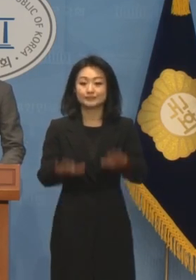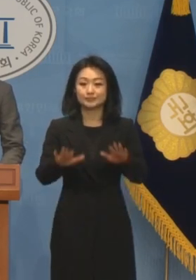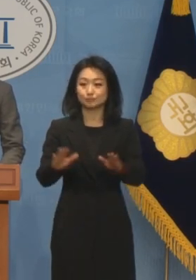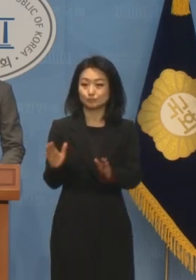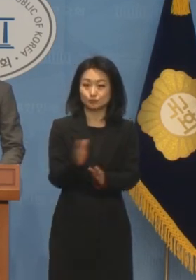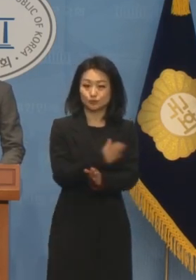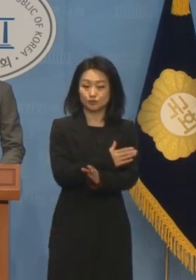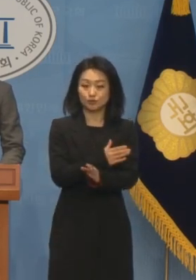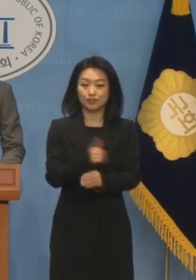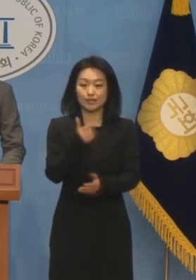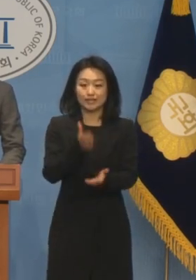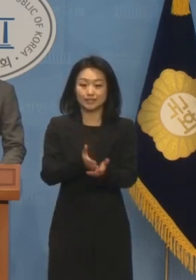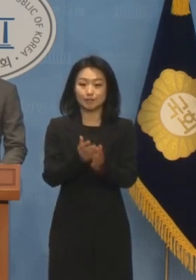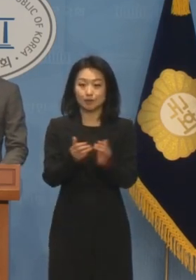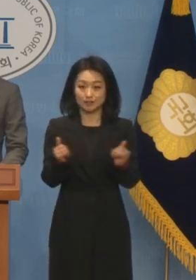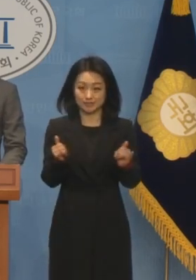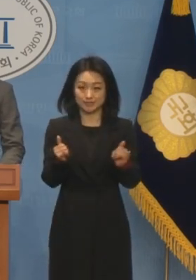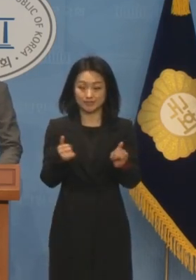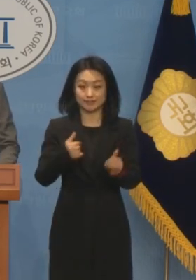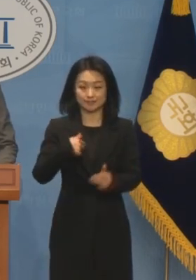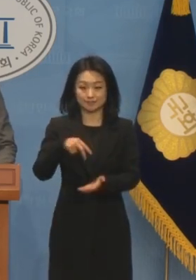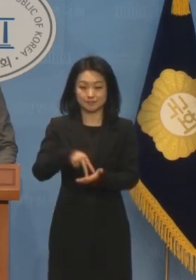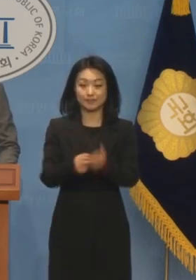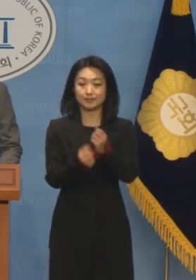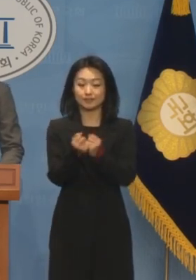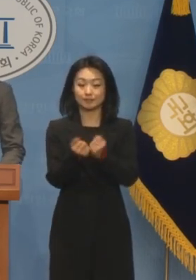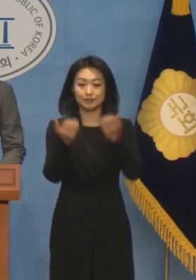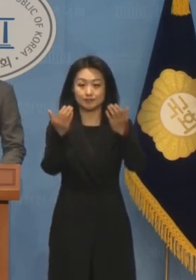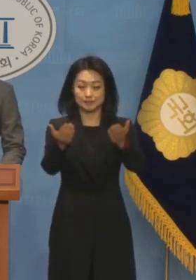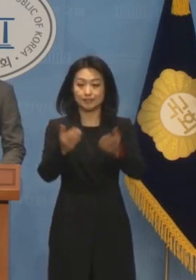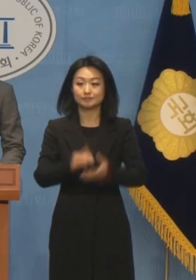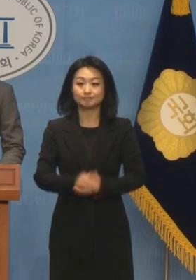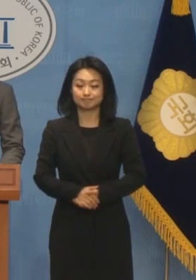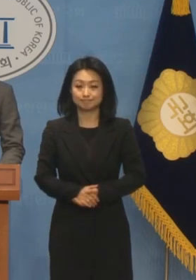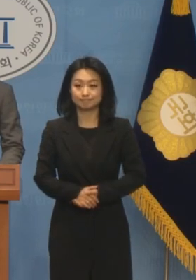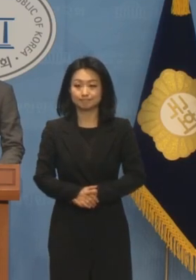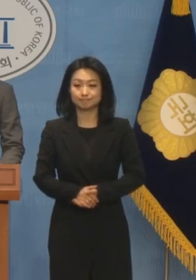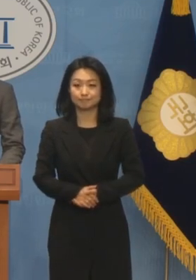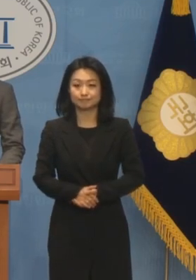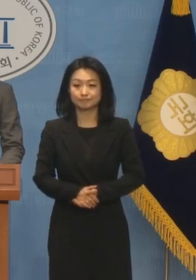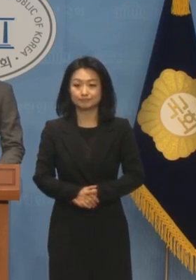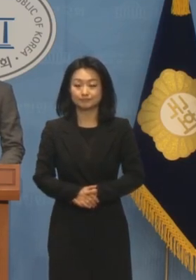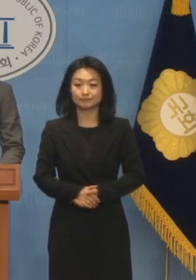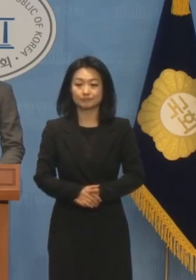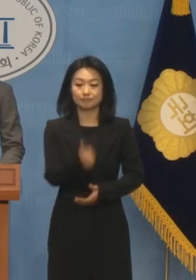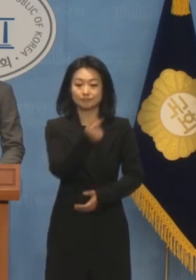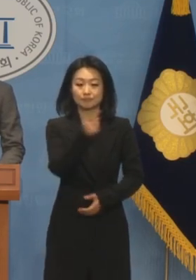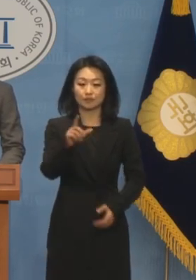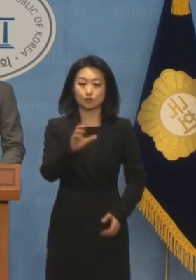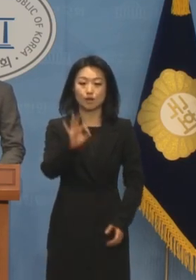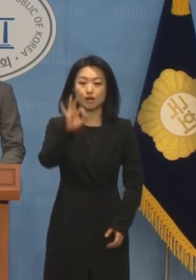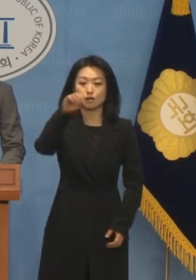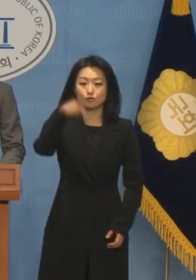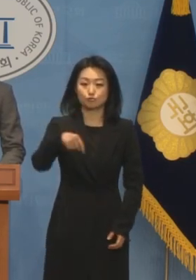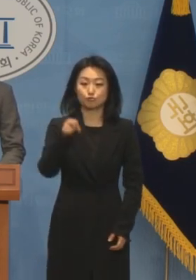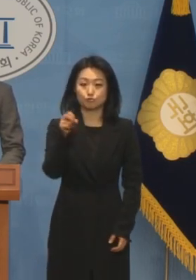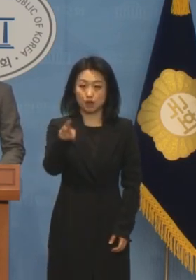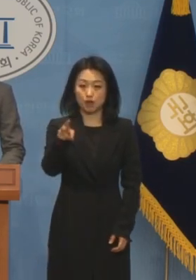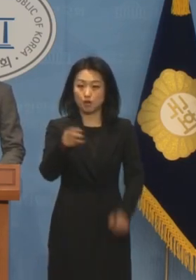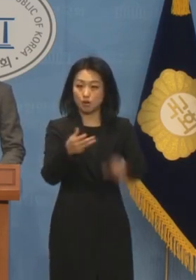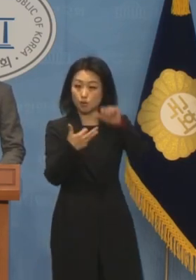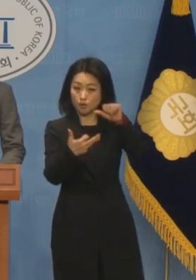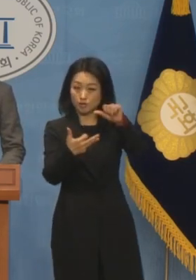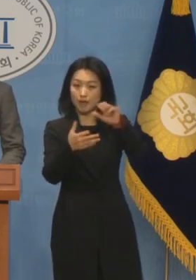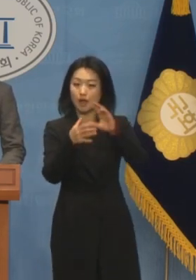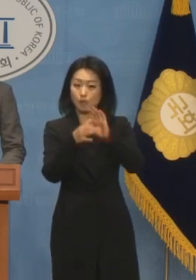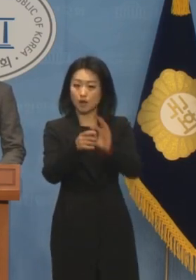지금부터 대변인 논평을 브리핑해 드리겠습니다. 황우여 5.18 관련